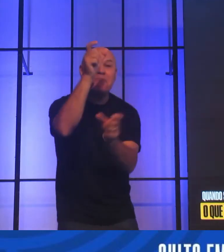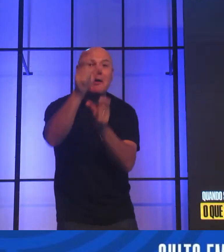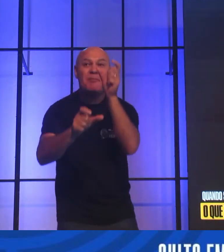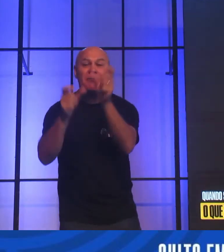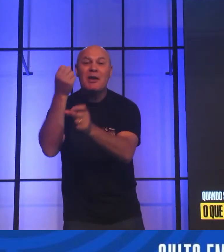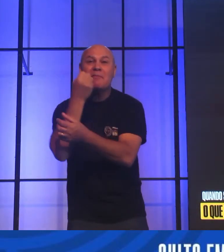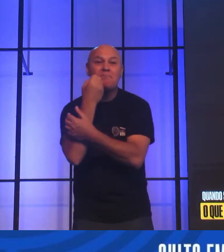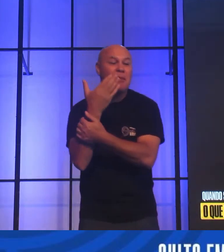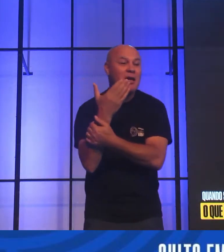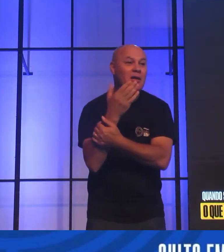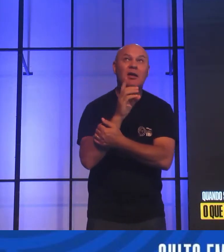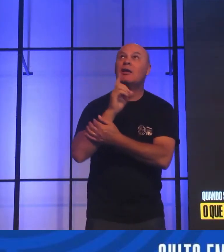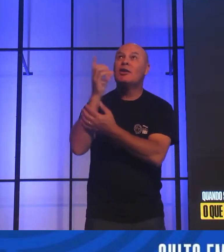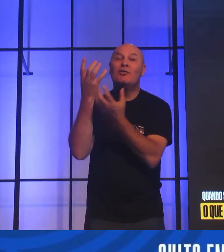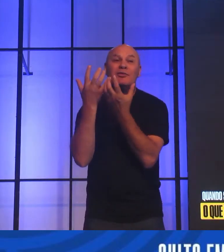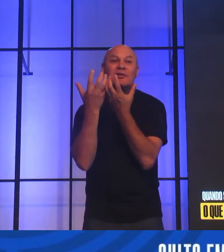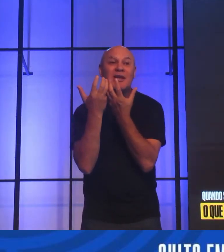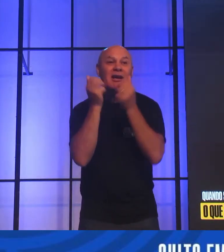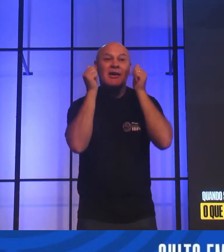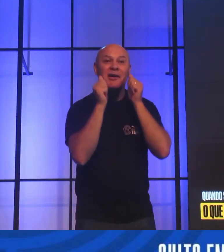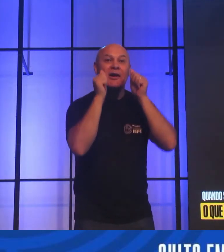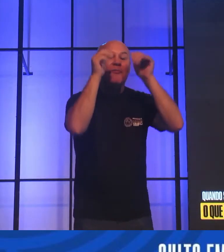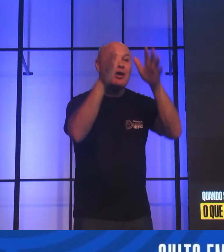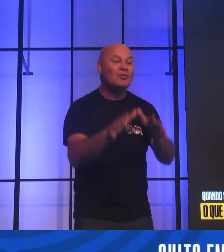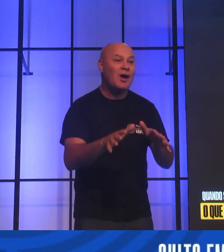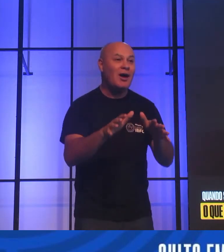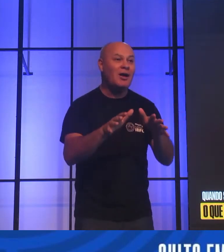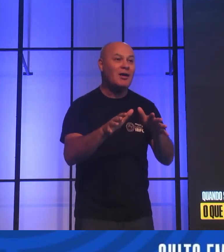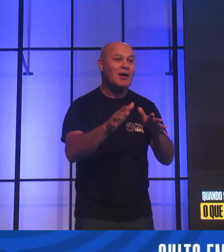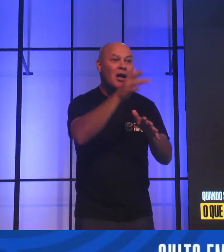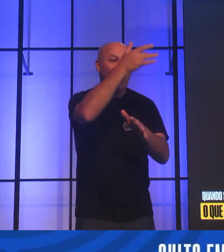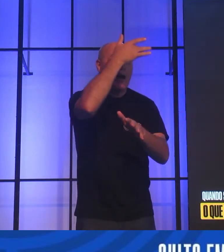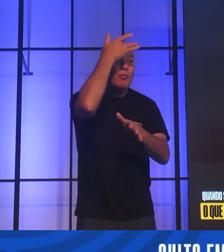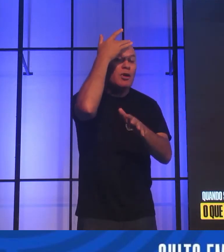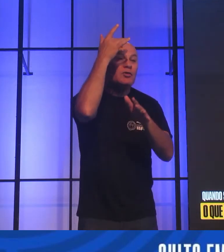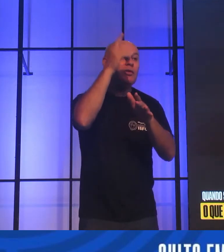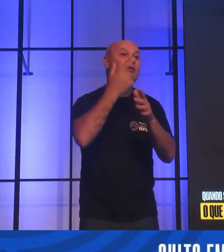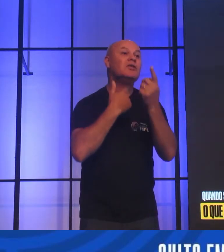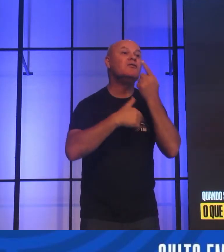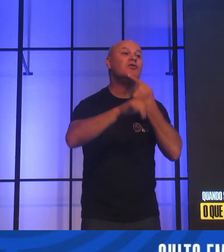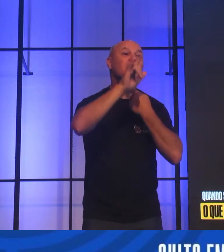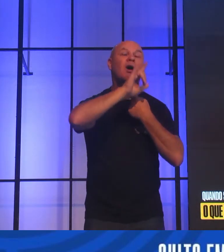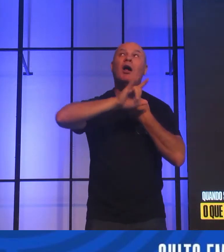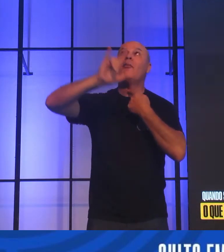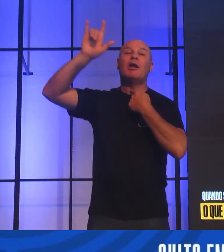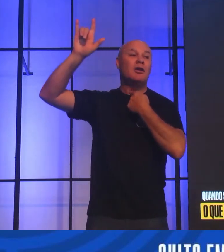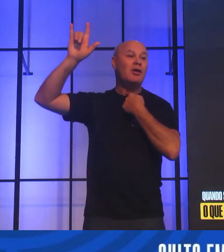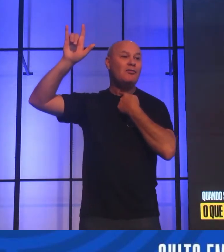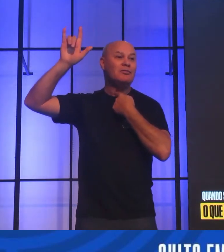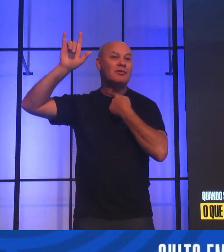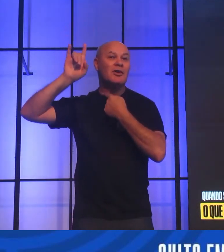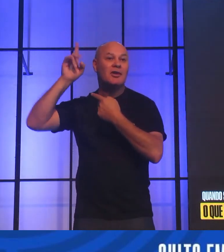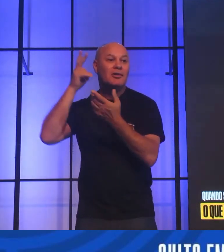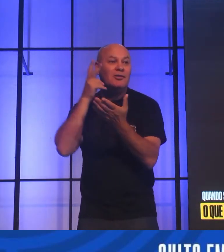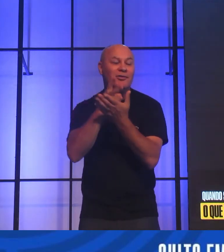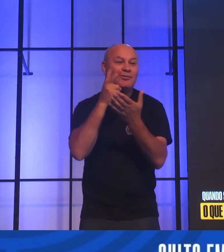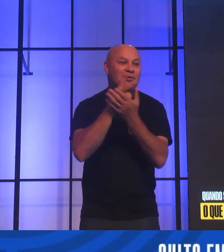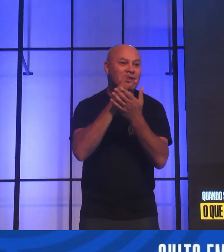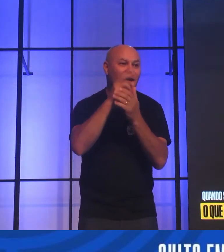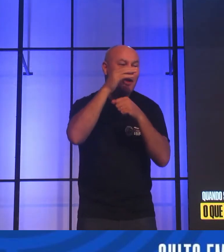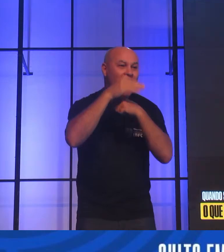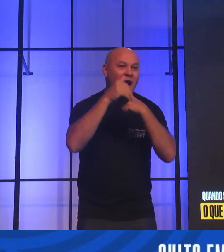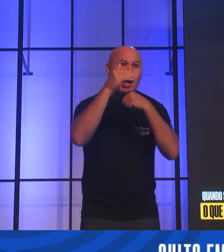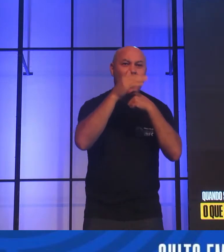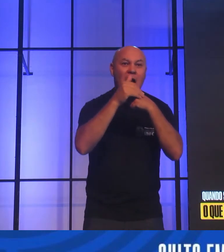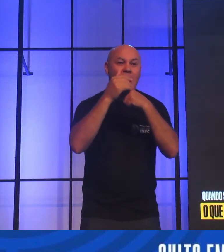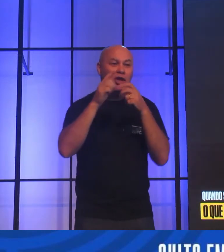louco. Mas daqueles que amam a Deus. Se você ama Deus, se você confia em Deus, se você